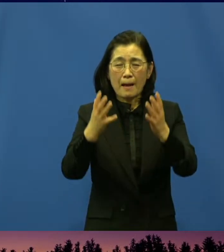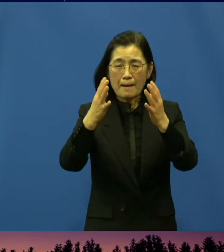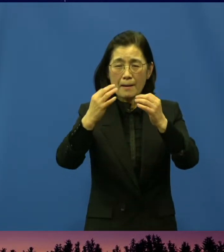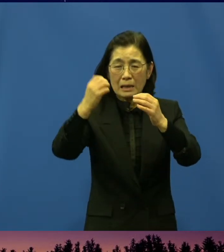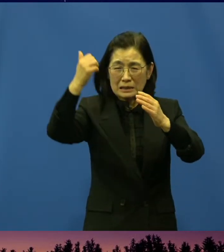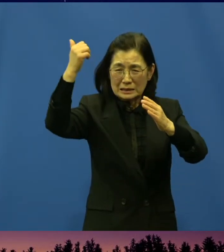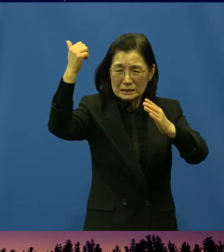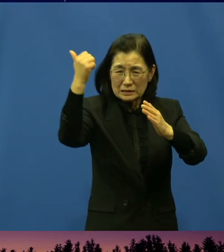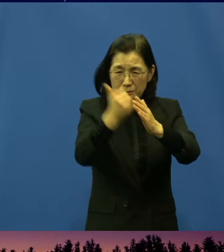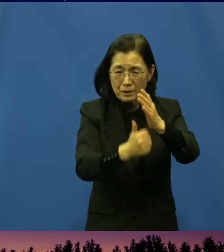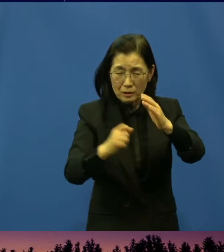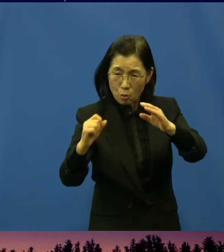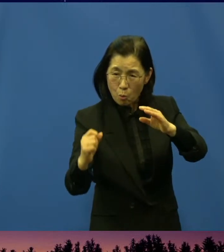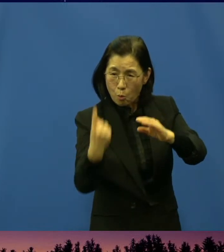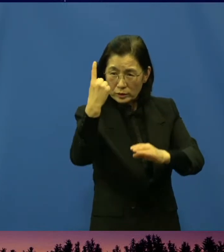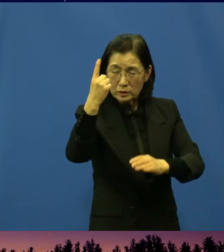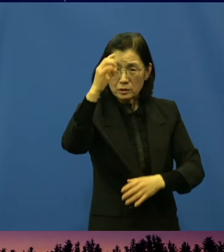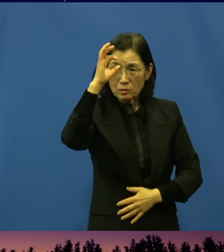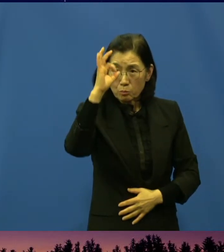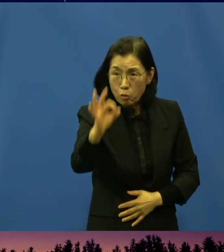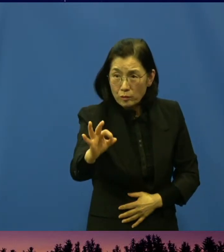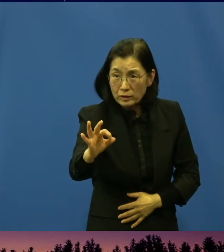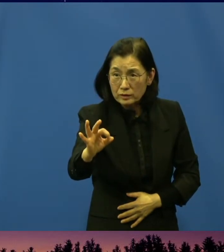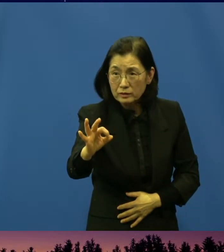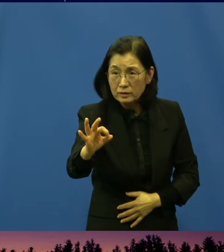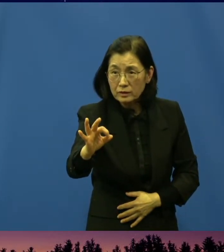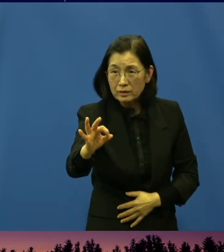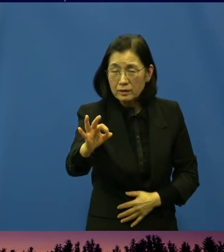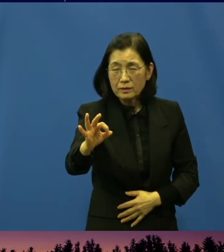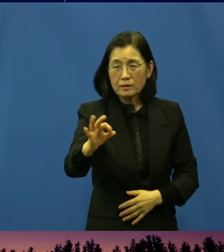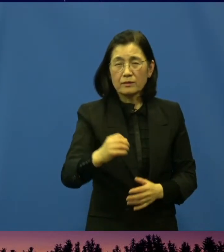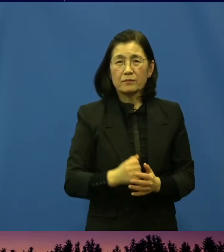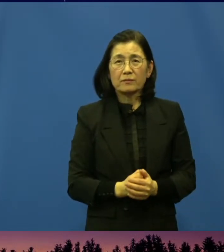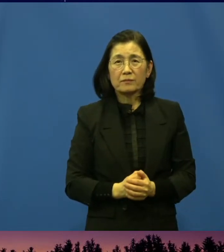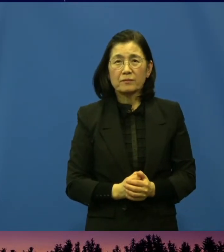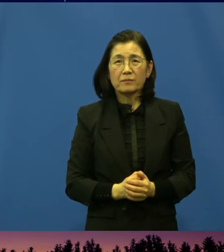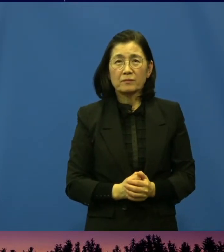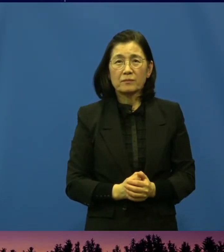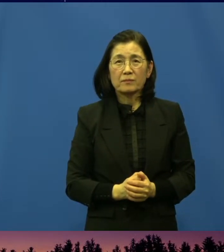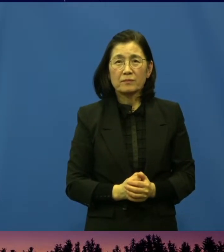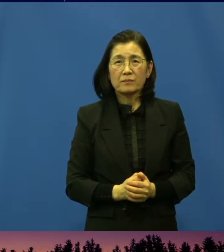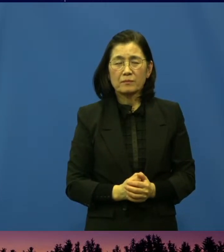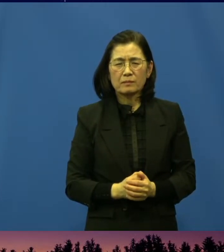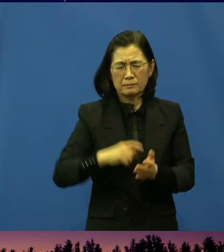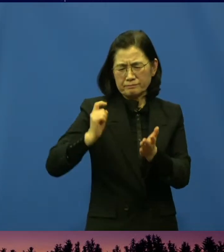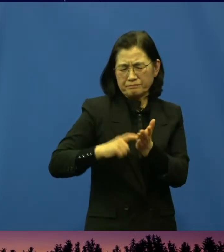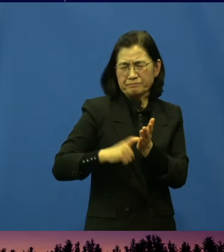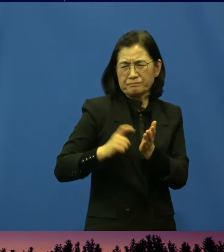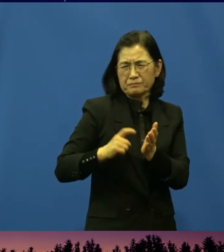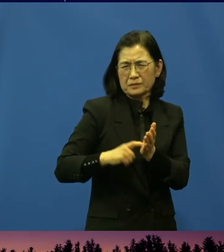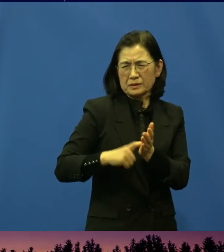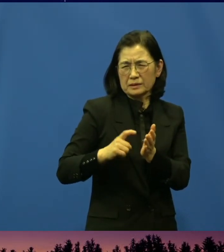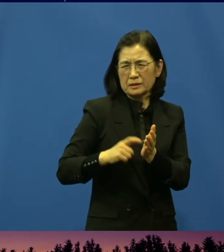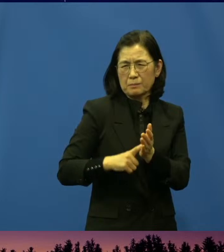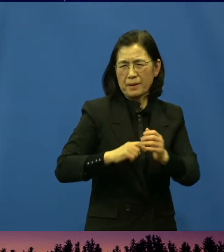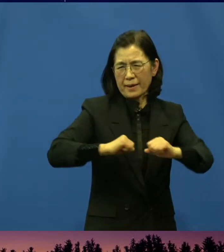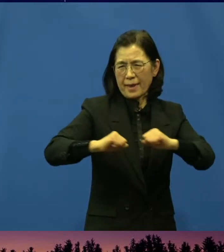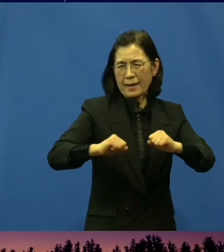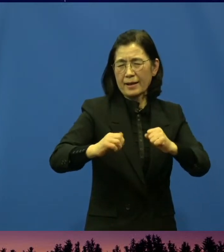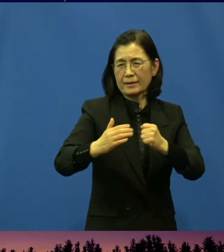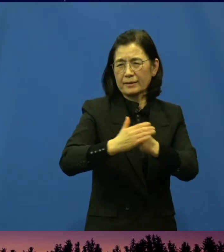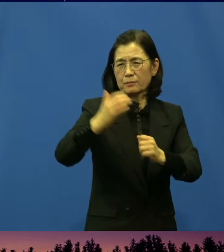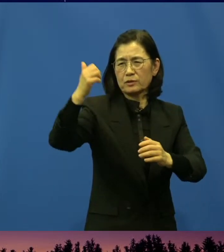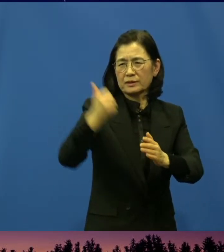섣부른 행동이에요. 왜 섣부르게 행동할까요? 조급하기 때문이에요. 그죠? 쫓기는